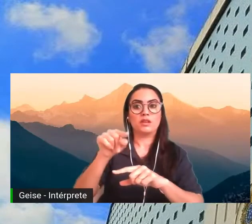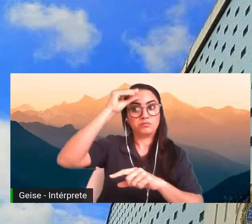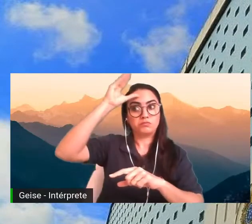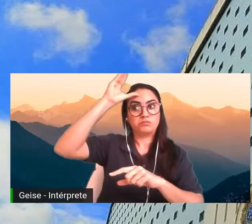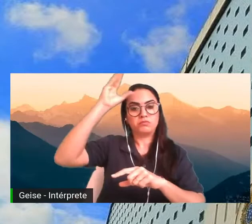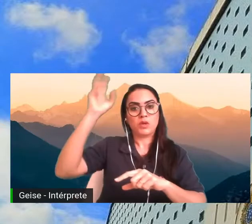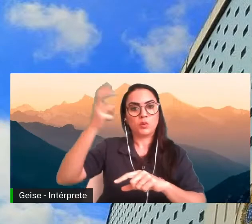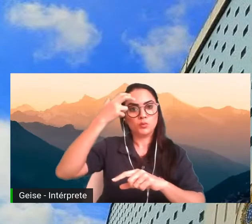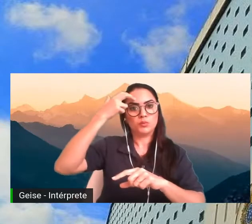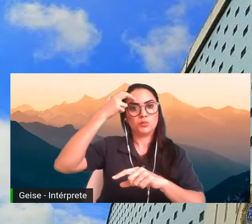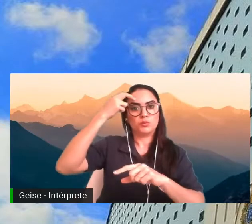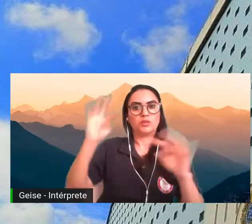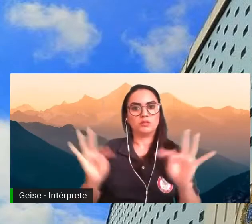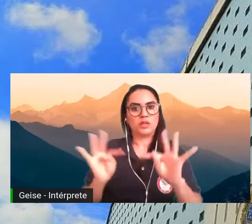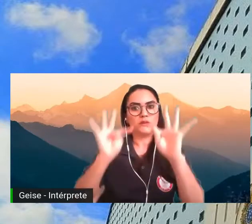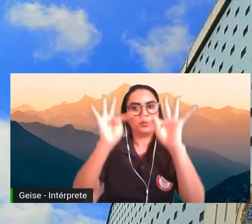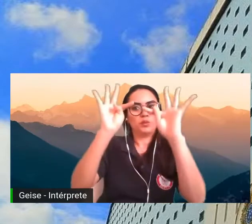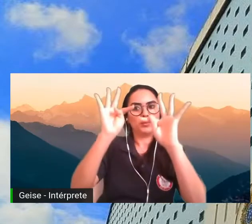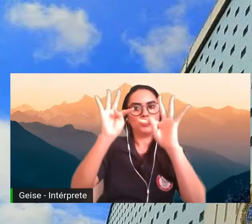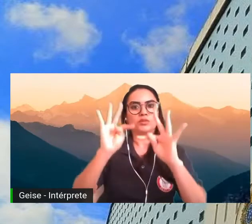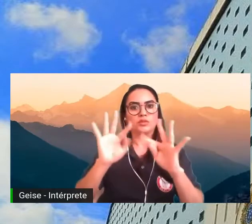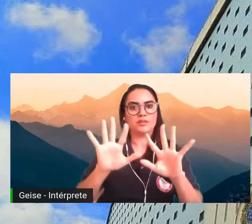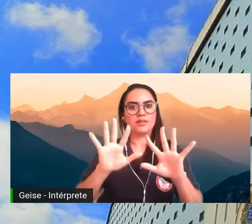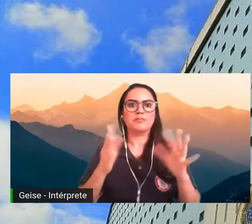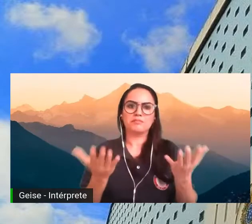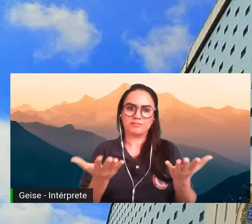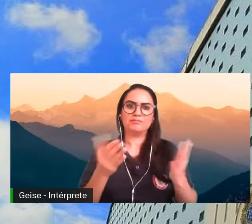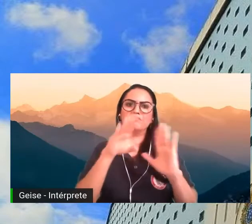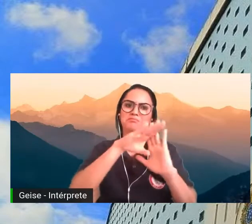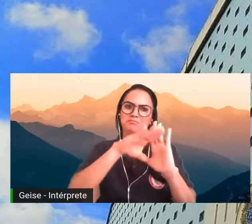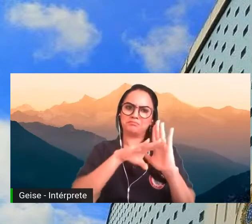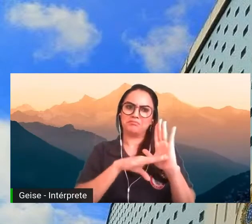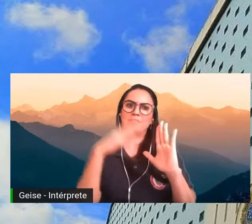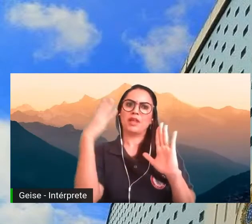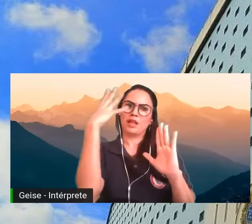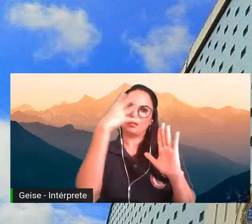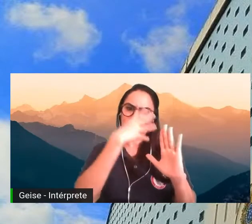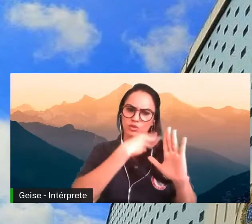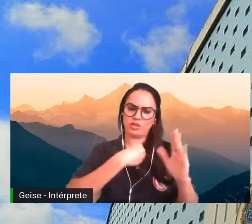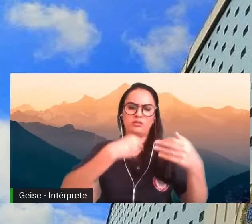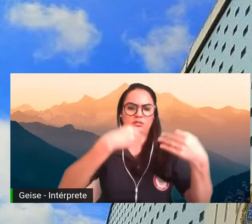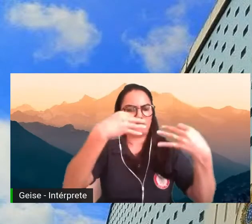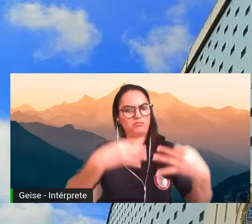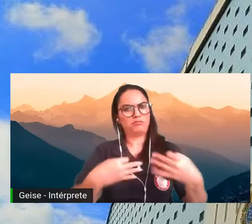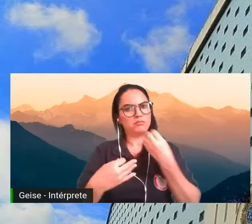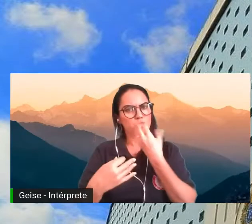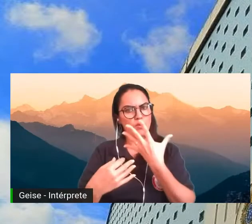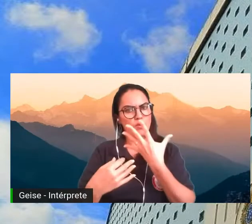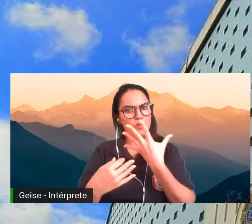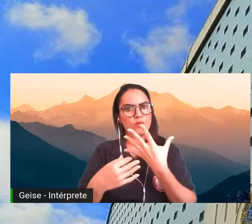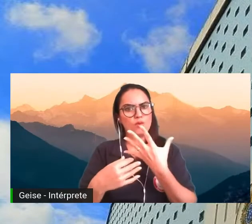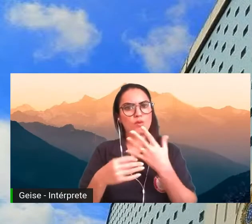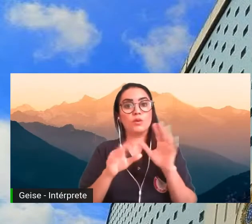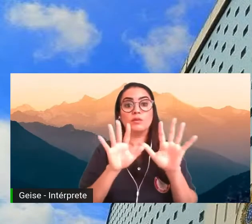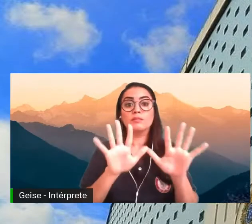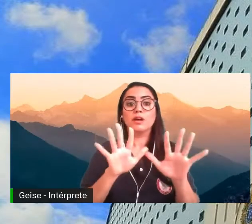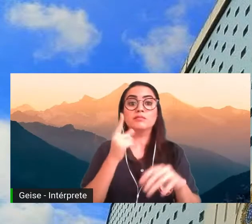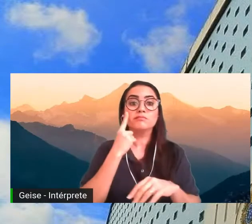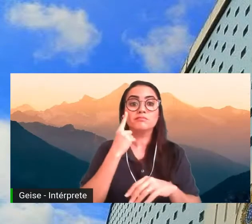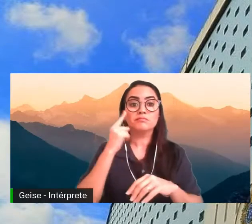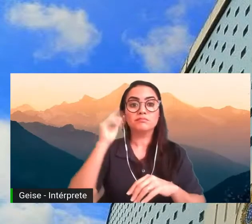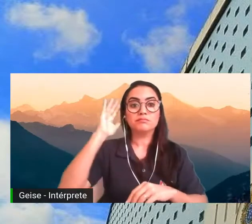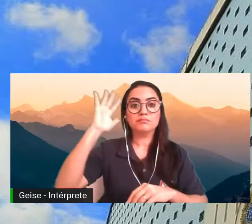Nada melhor, nada mais lindo, mais aceitável. Mas vamos refletir um pouquinho para ver outros significados